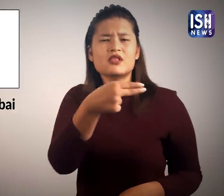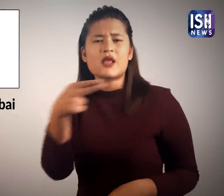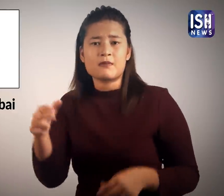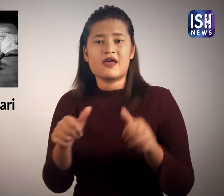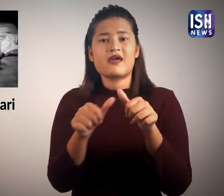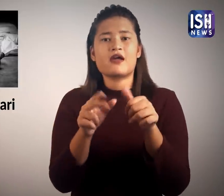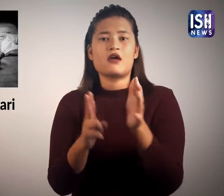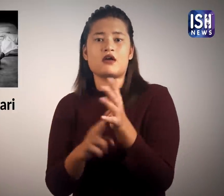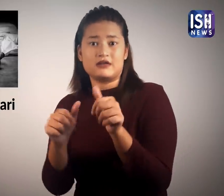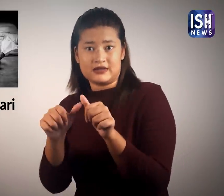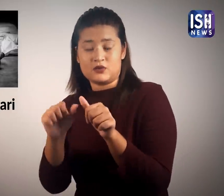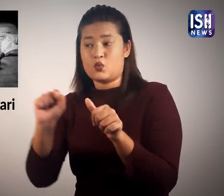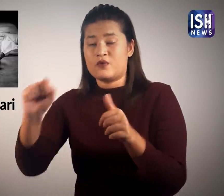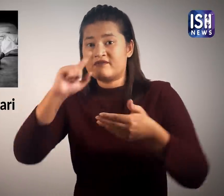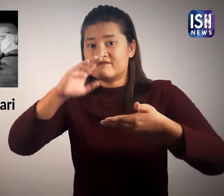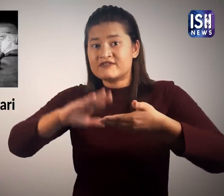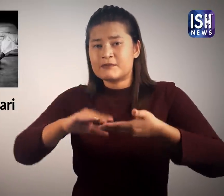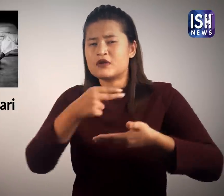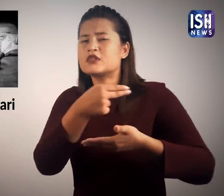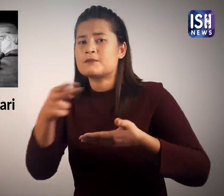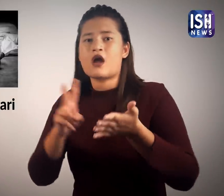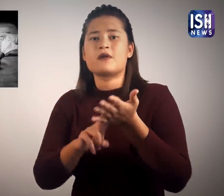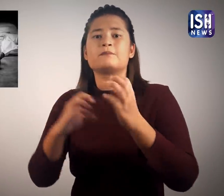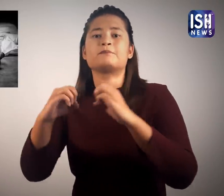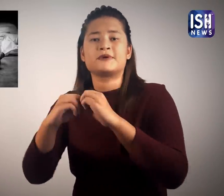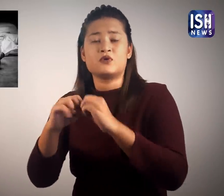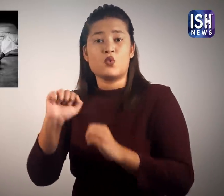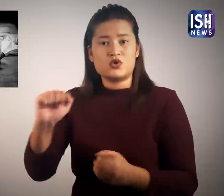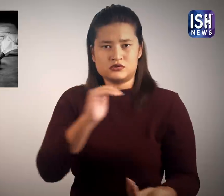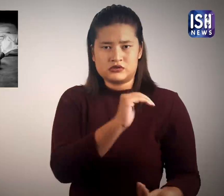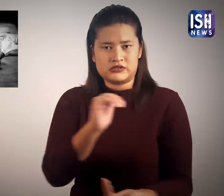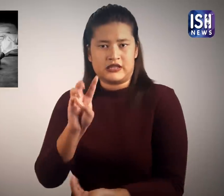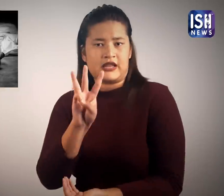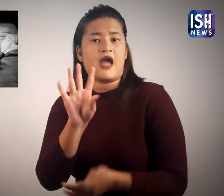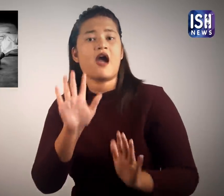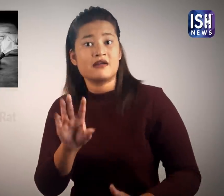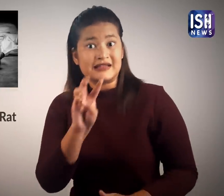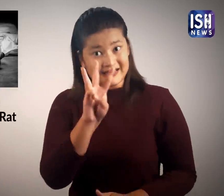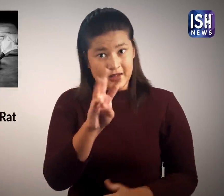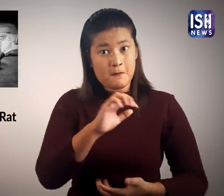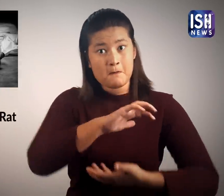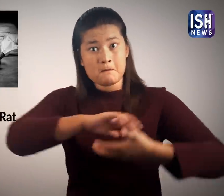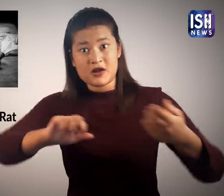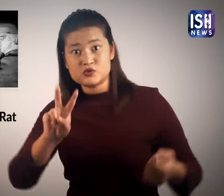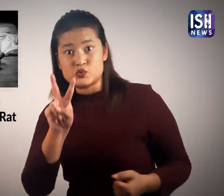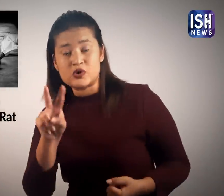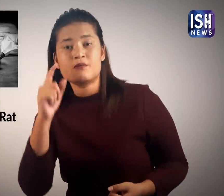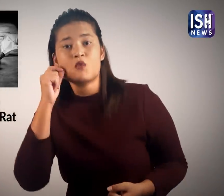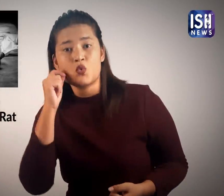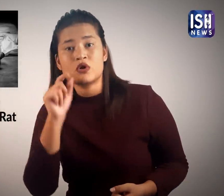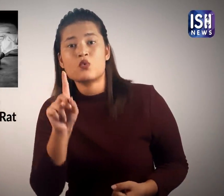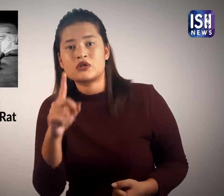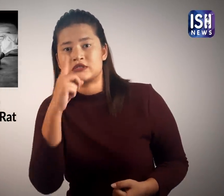मुंबई के मानखुड इलाके में रहते थे उनके तीन बच्चे थे दो लड़के और एक लड़की